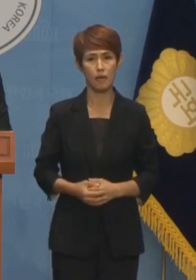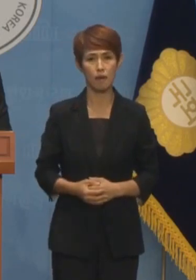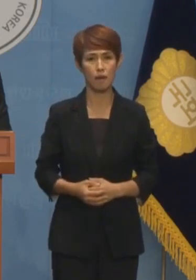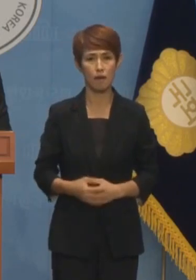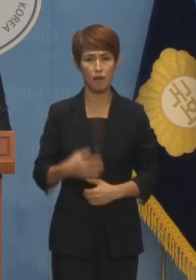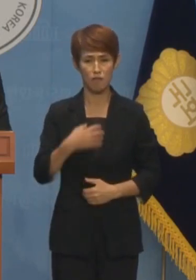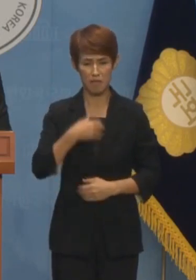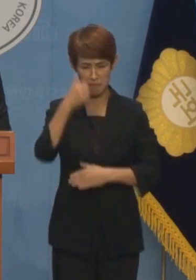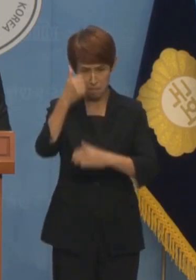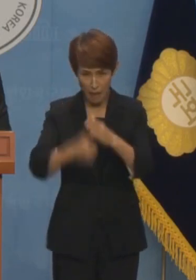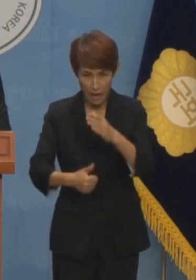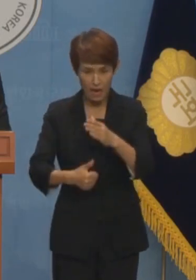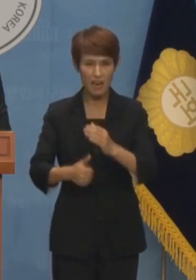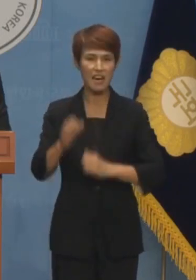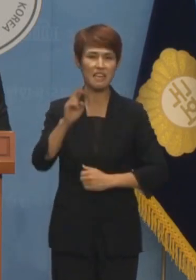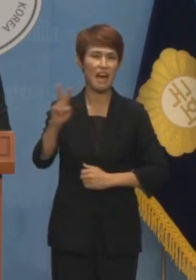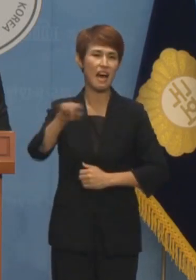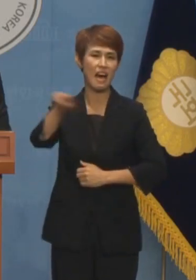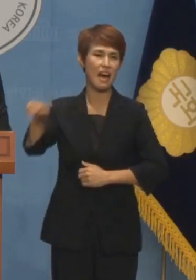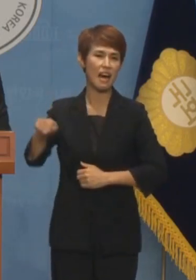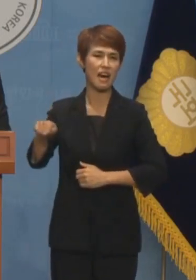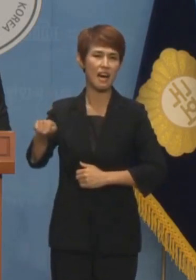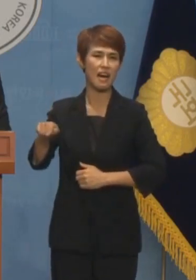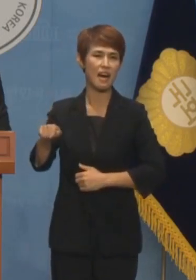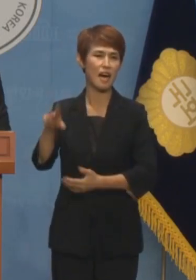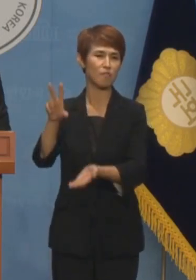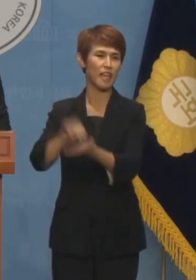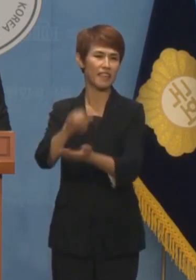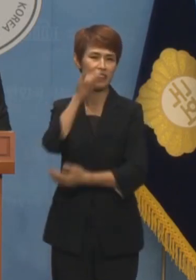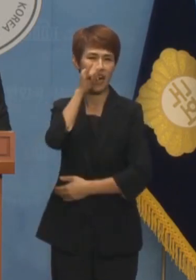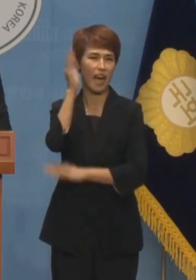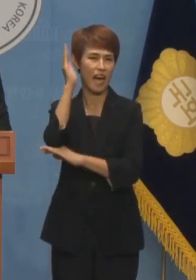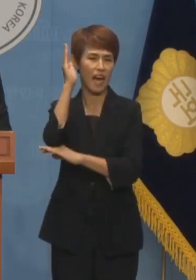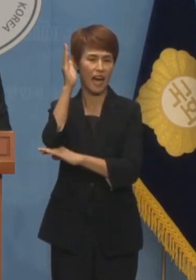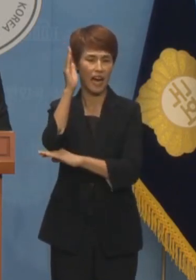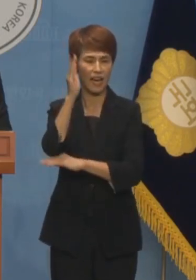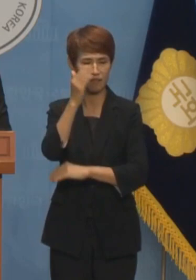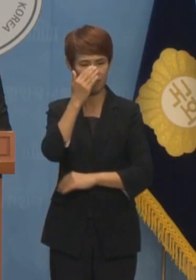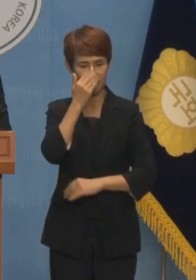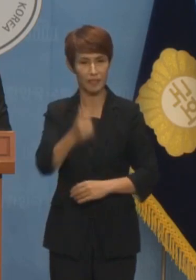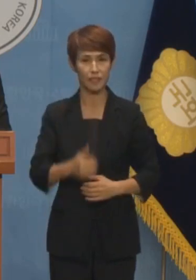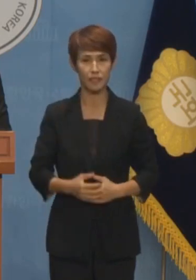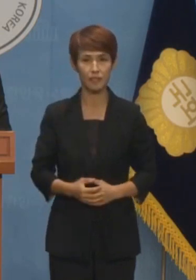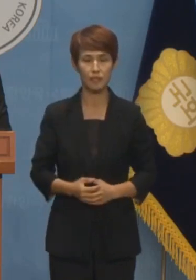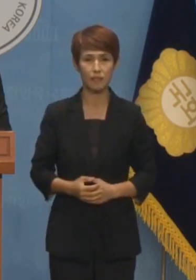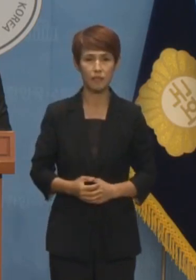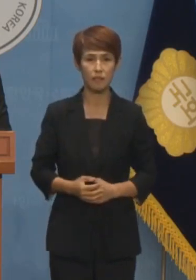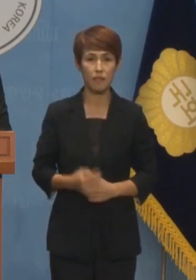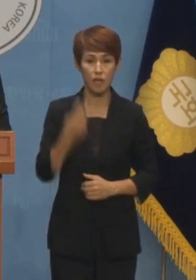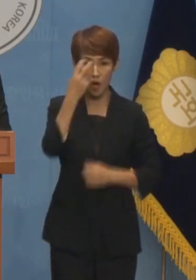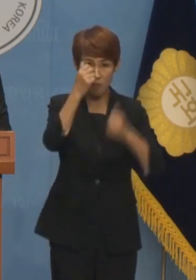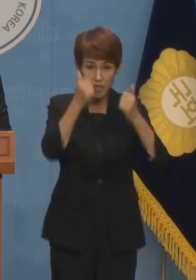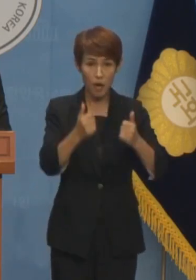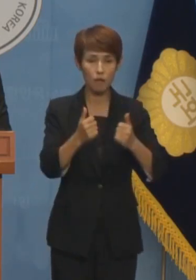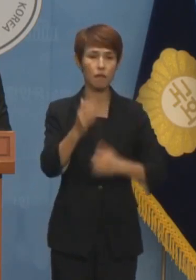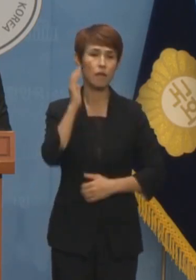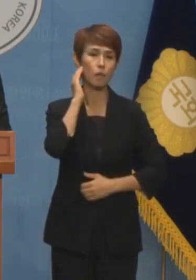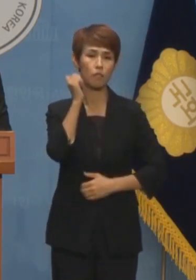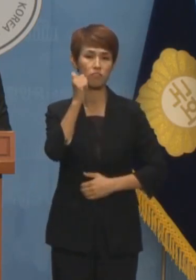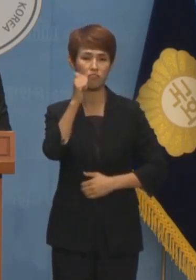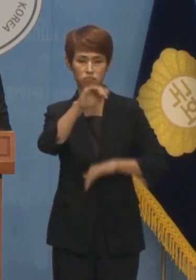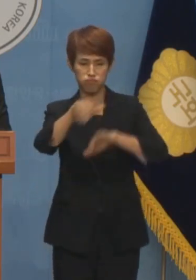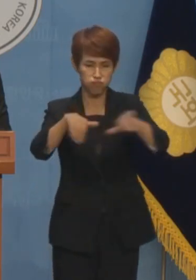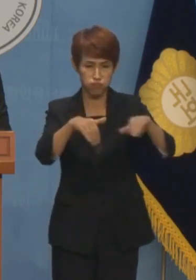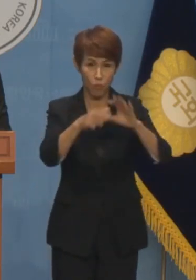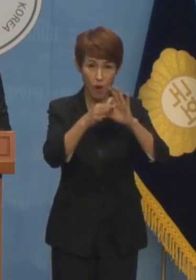빠지면 기승전 야당인 정치검찰의 레퍼토리는 진부합니다. 검찰의 소위 대선 개입 여론조작 사건